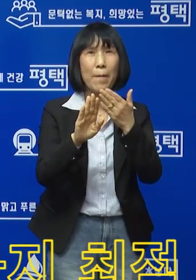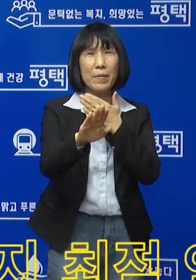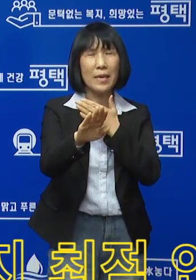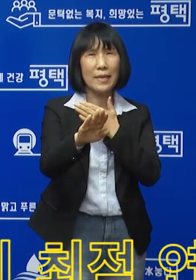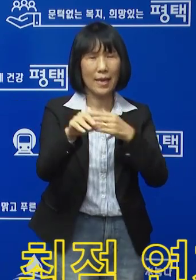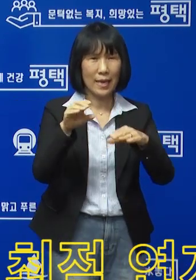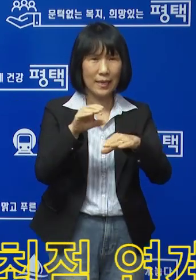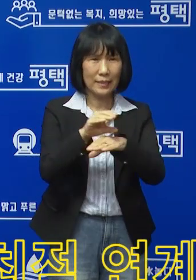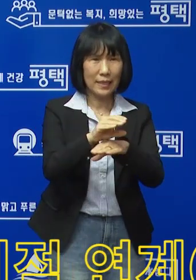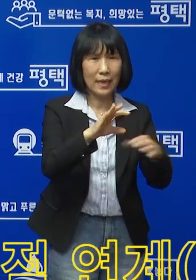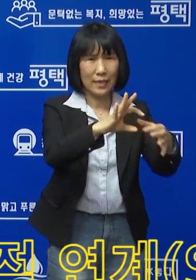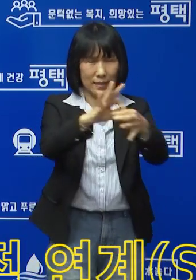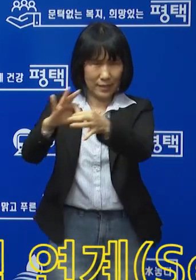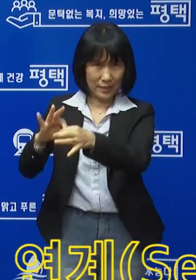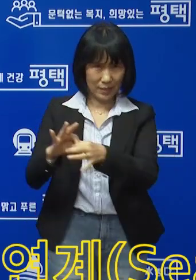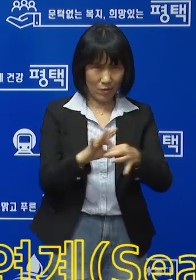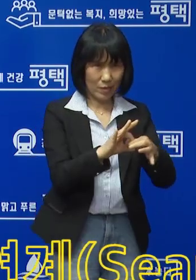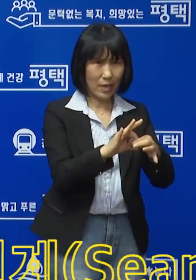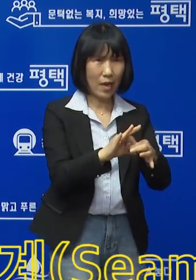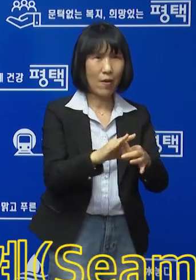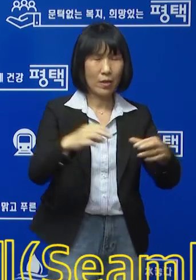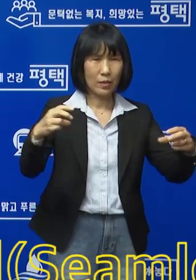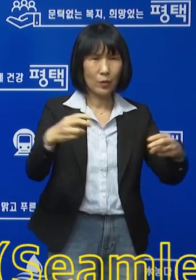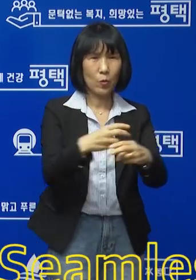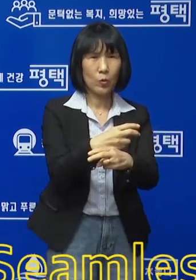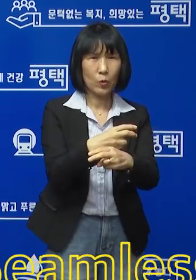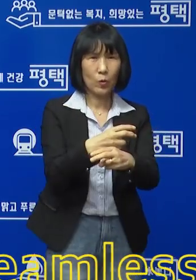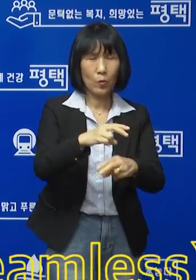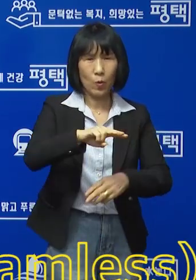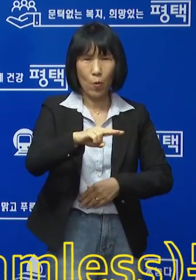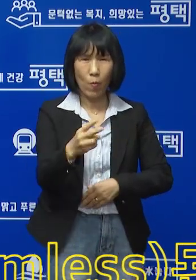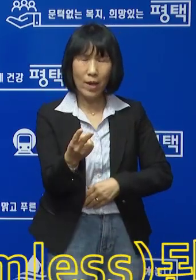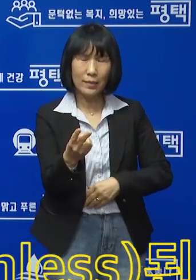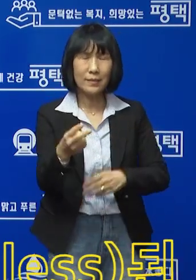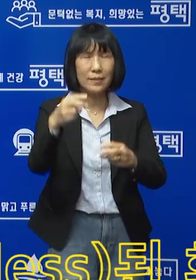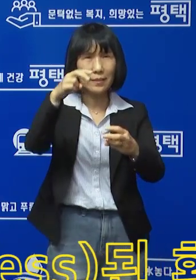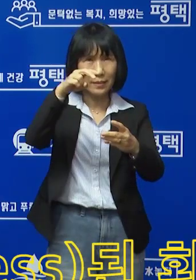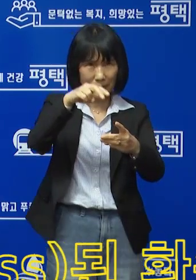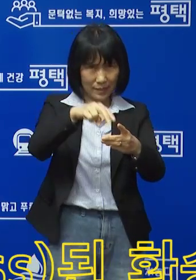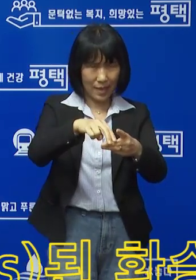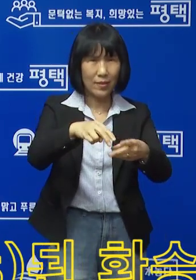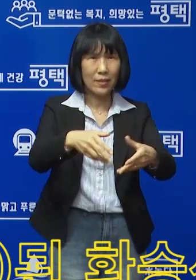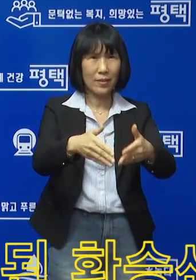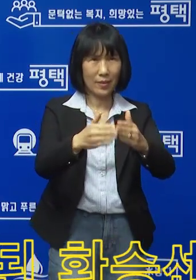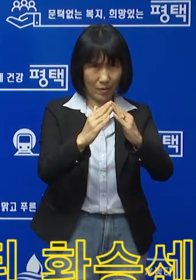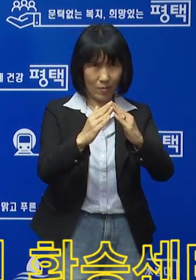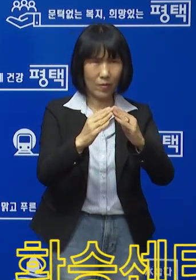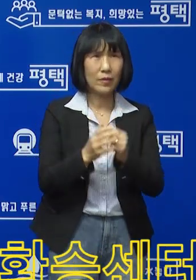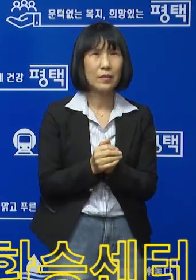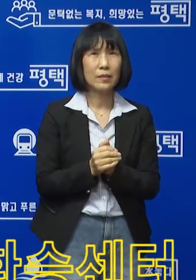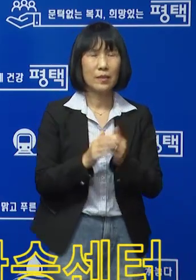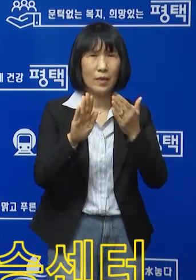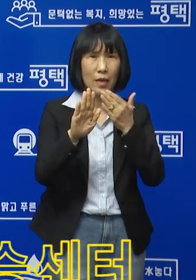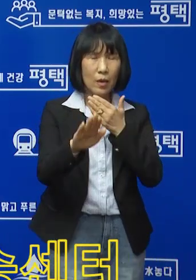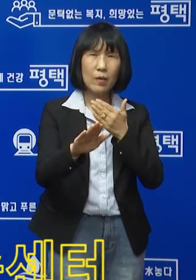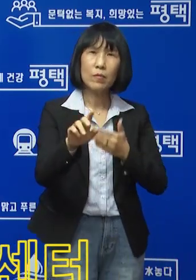연계한 환승센터입니다. 이번 공모는 전국 12개 지자체에서 지자체가